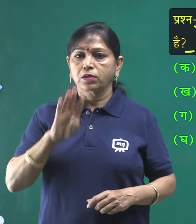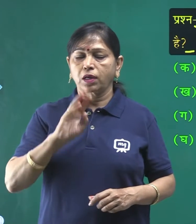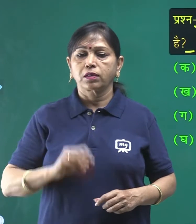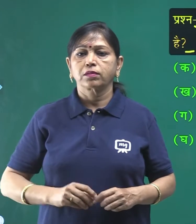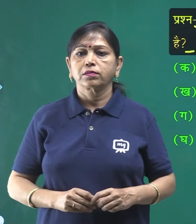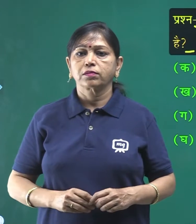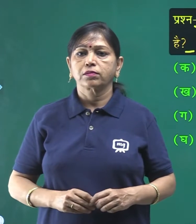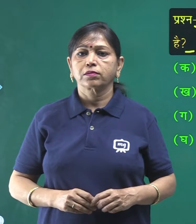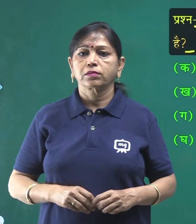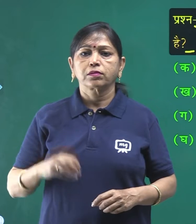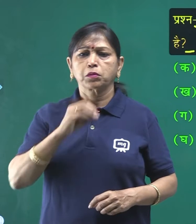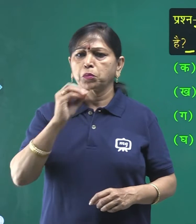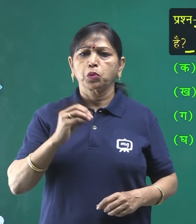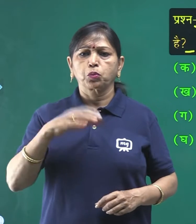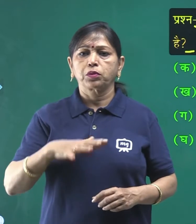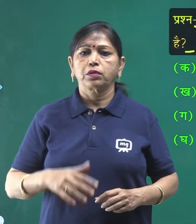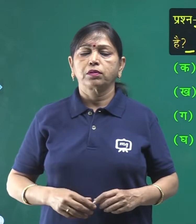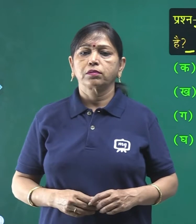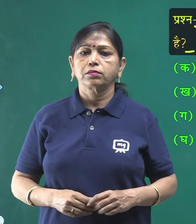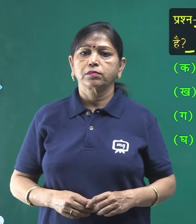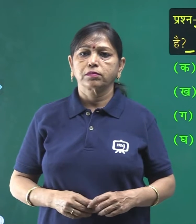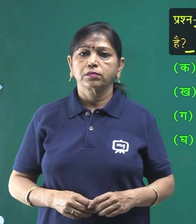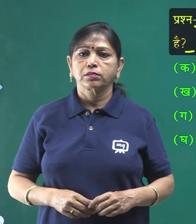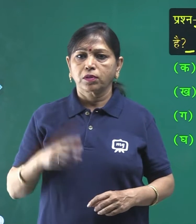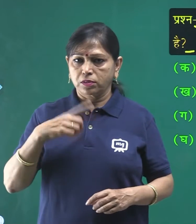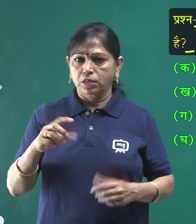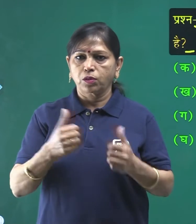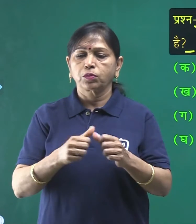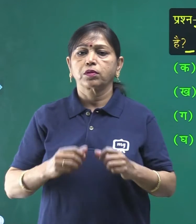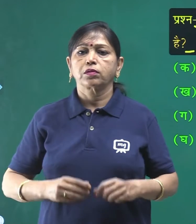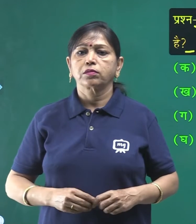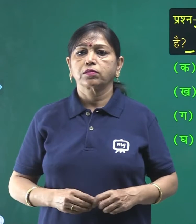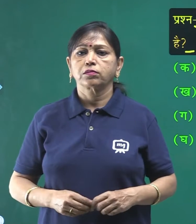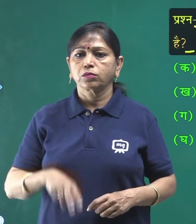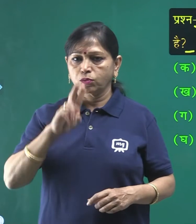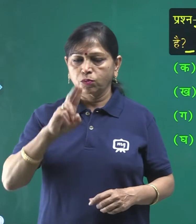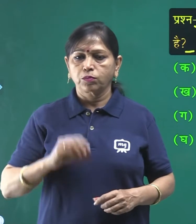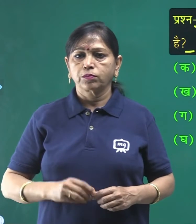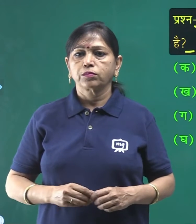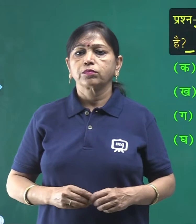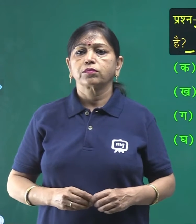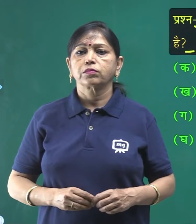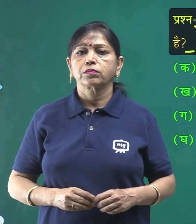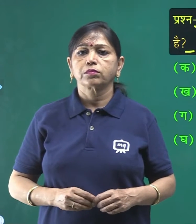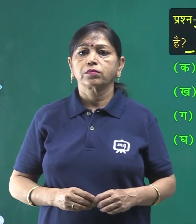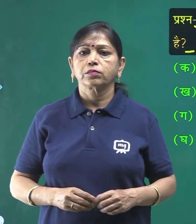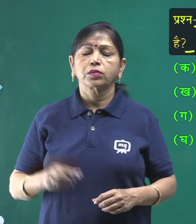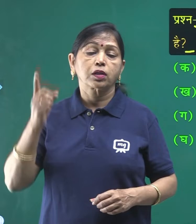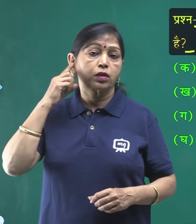4 इनमें से कोई नहीं। सही उत्तर 2 ध्वनि